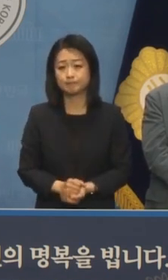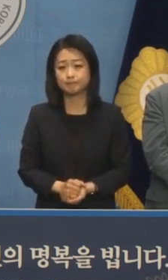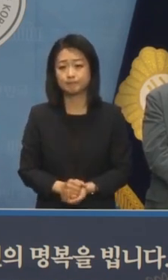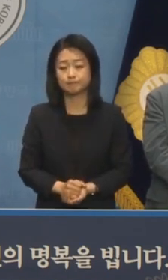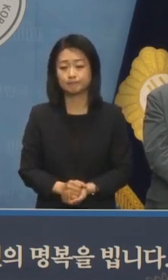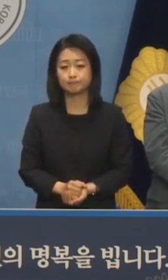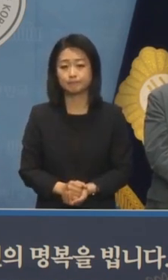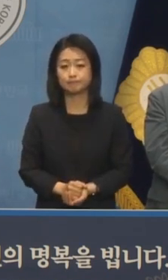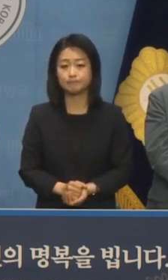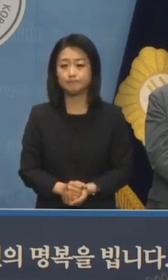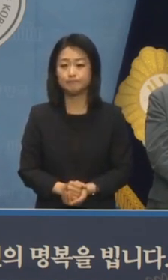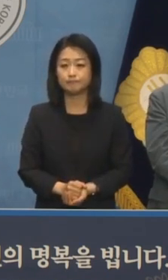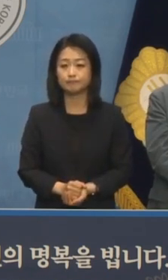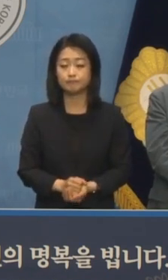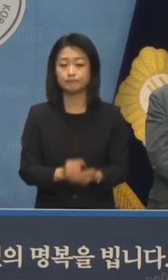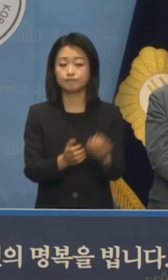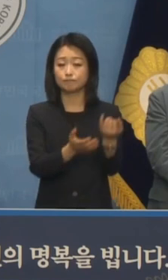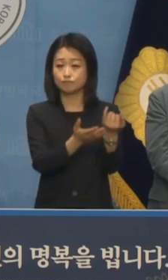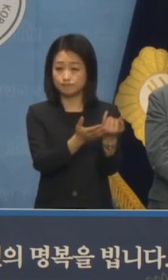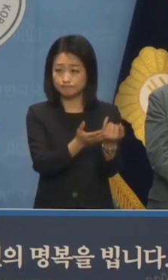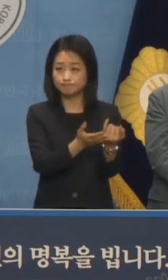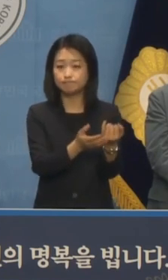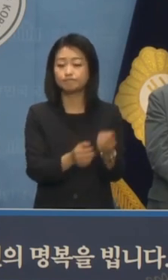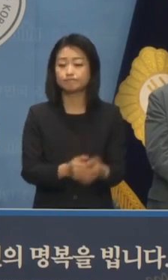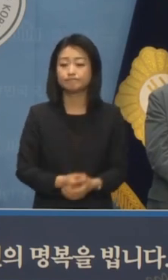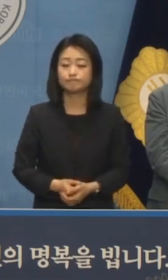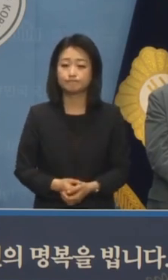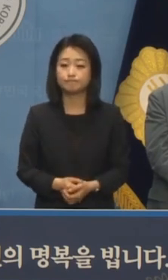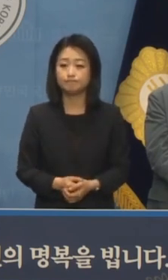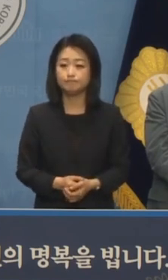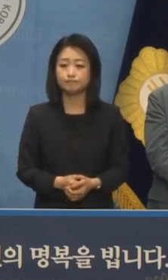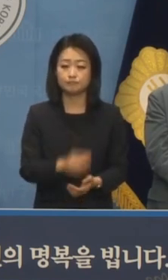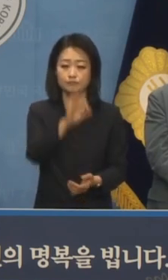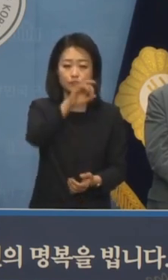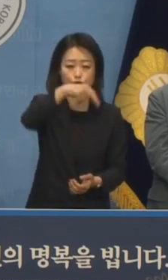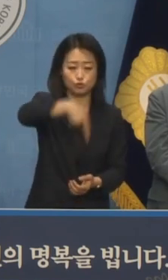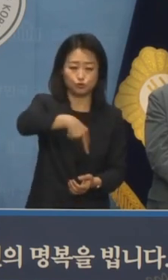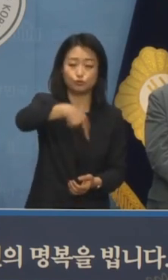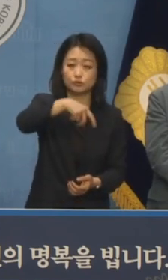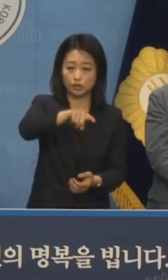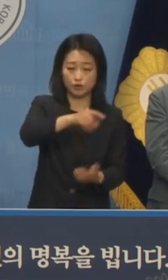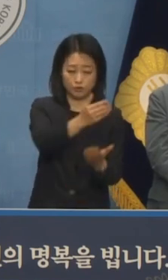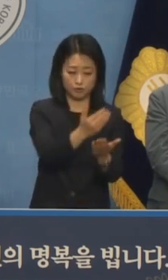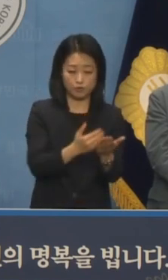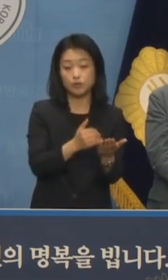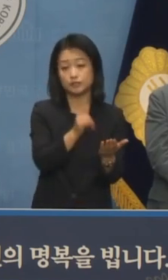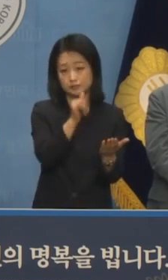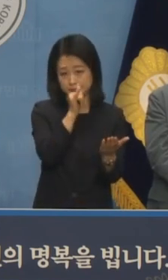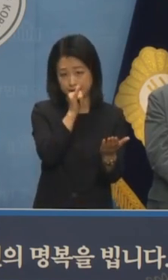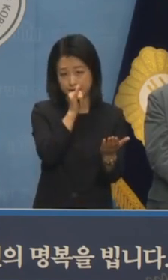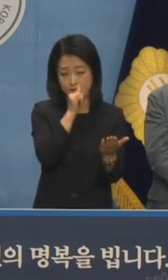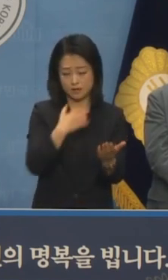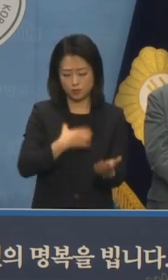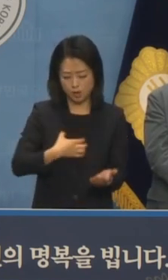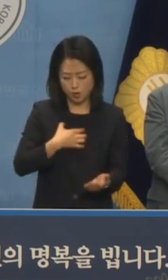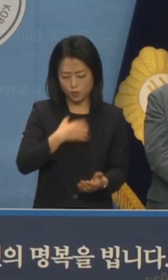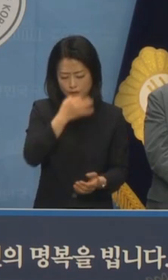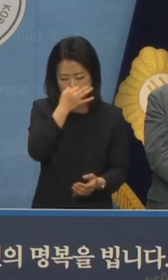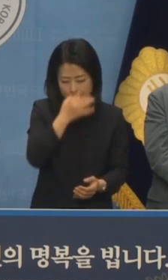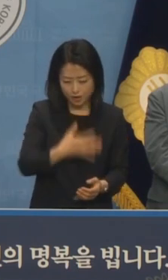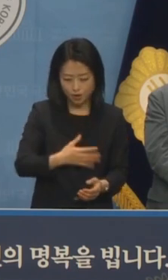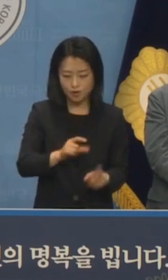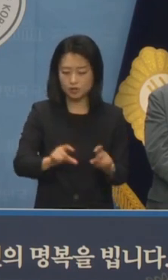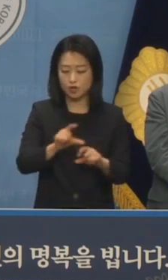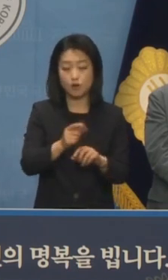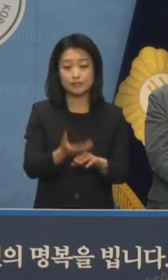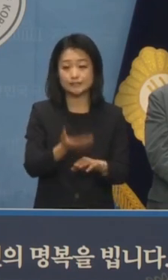고인은 유서를 남기셨습니다. 괴롭고 힘들어 더